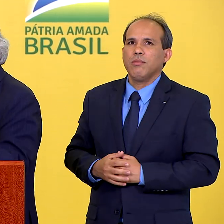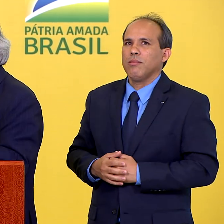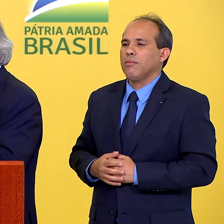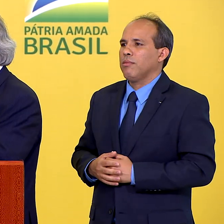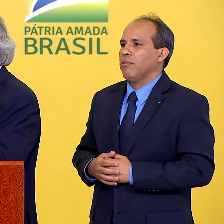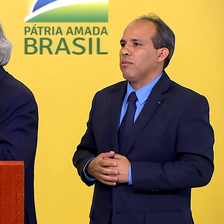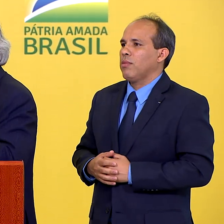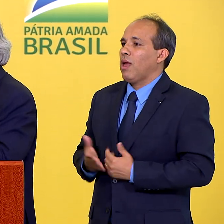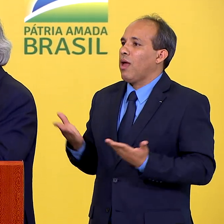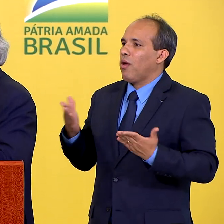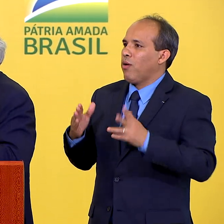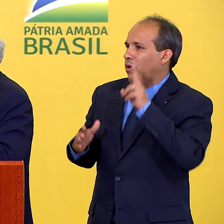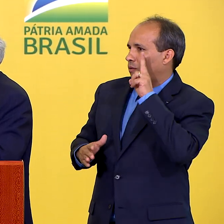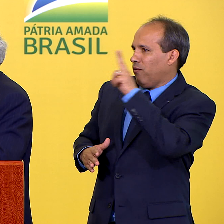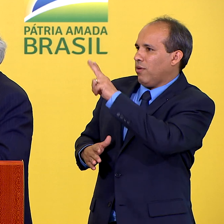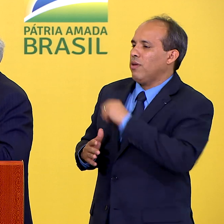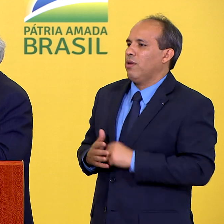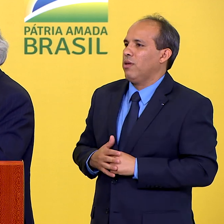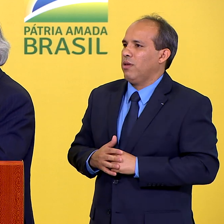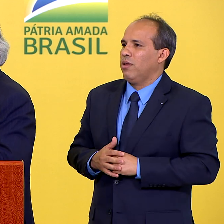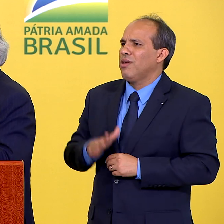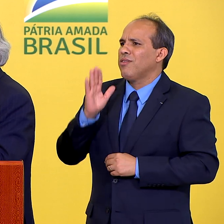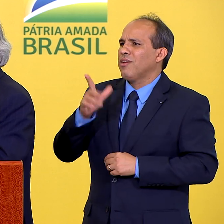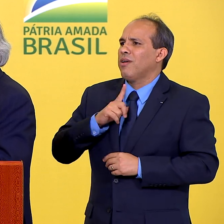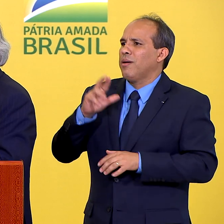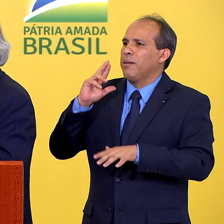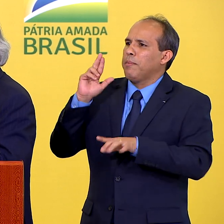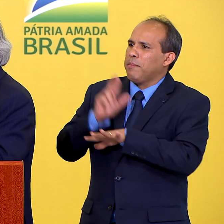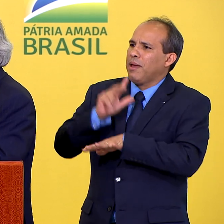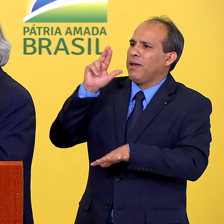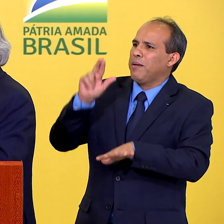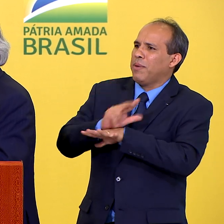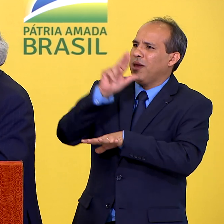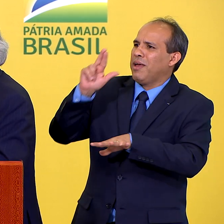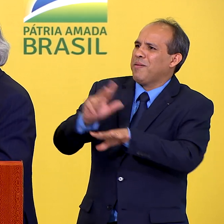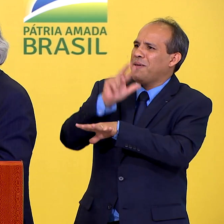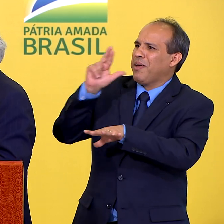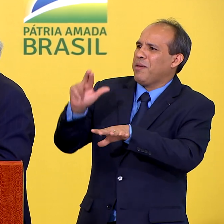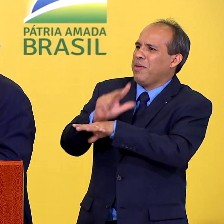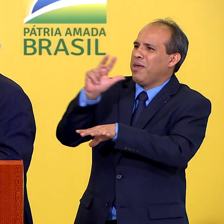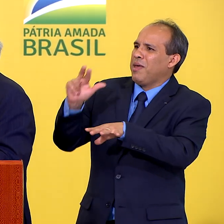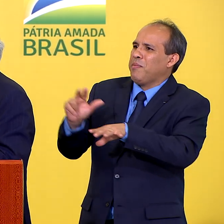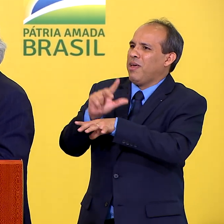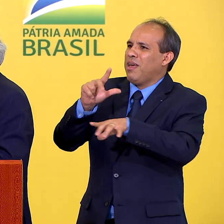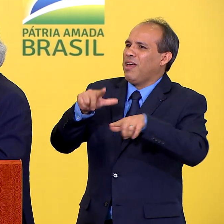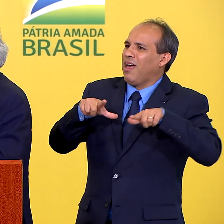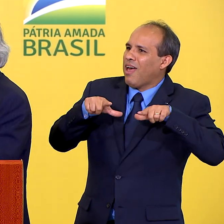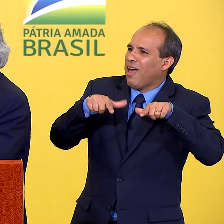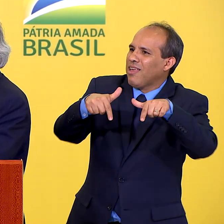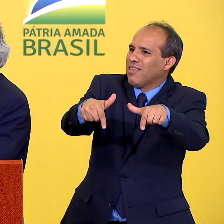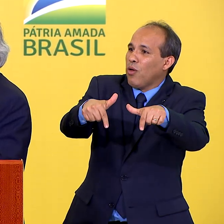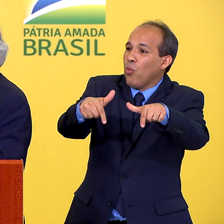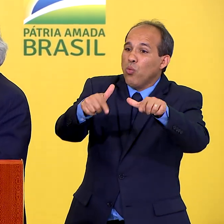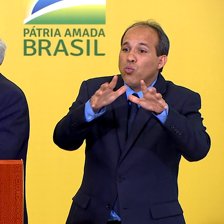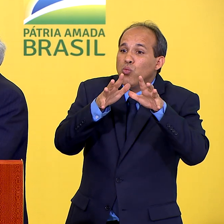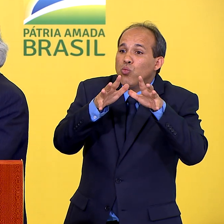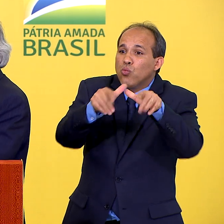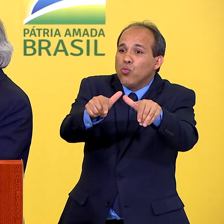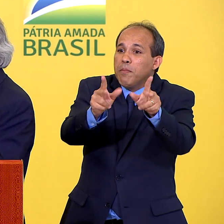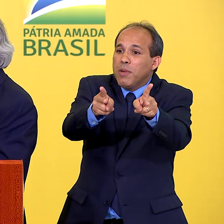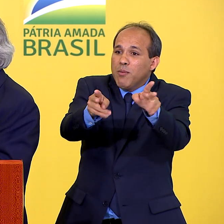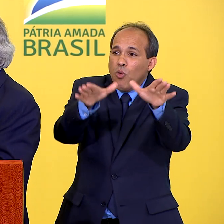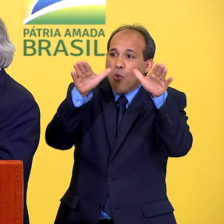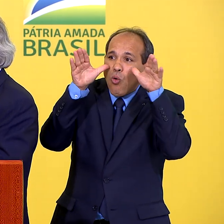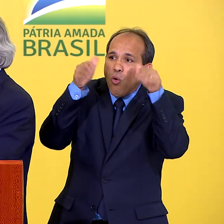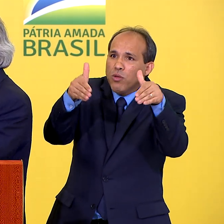Nós estamos assistindo a uma sequência de medidas, todas na direção de o que nós chamamos de